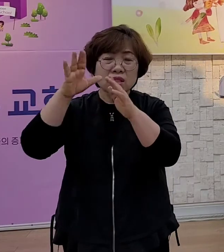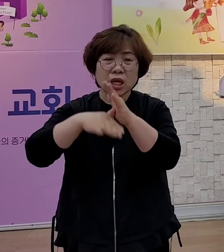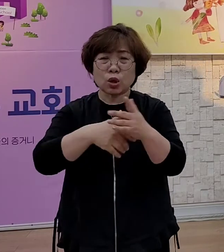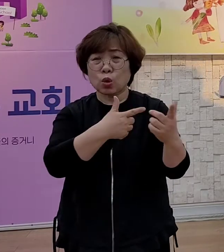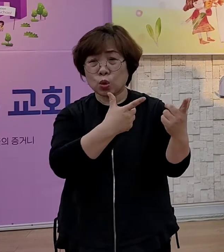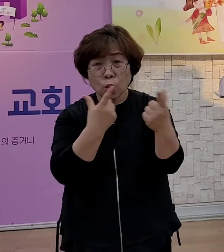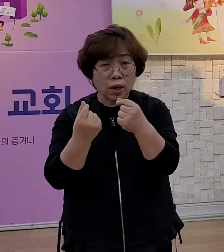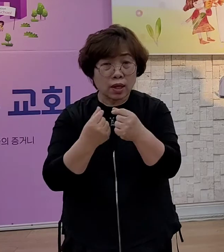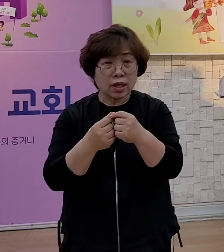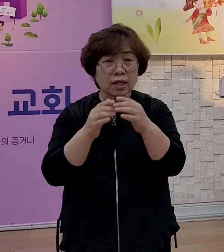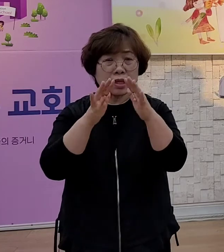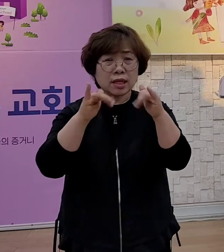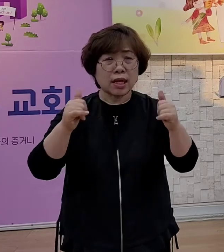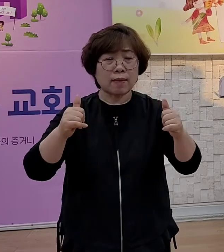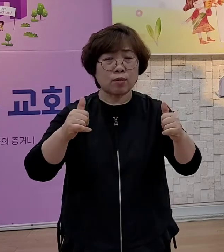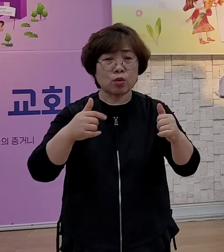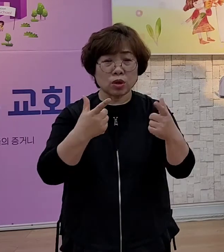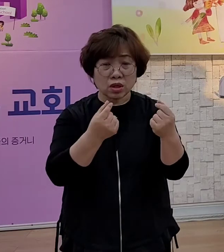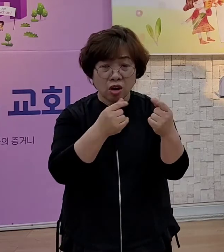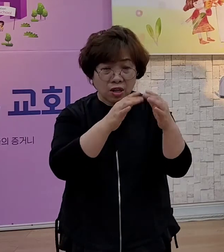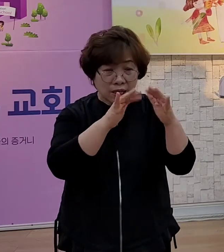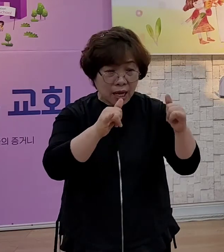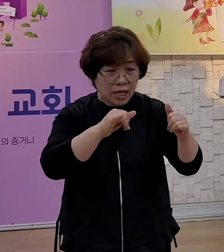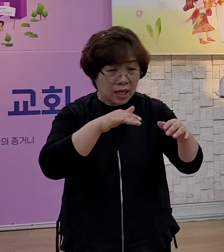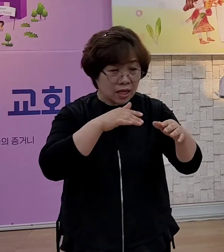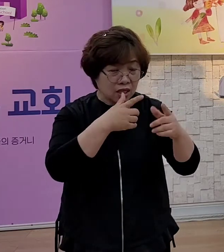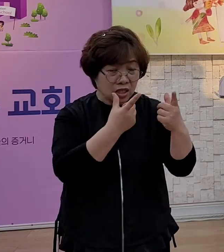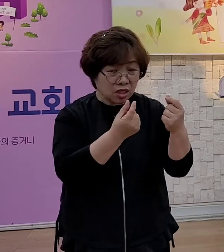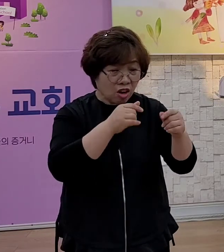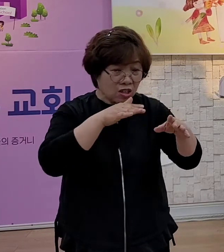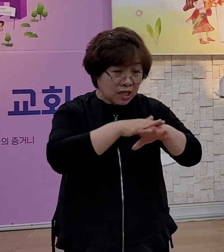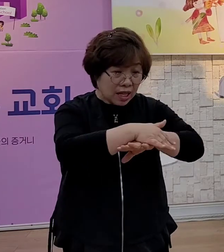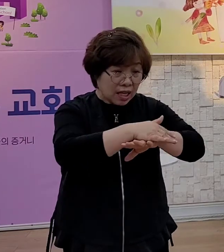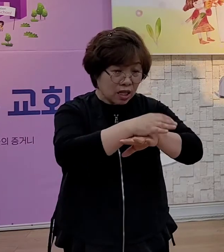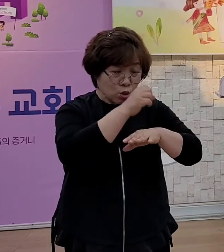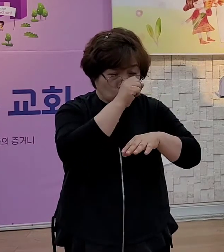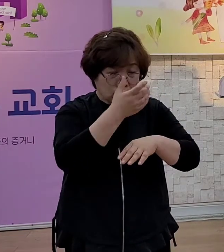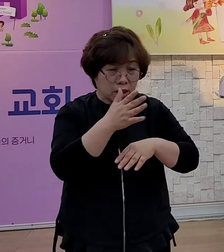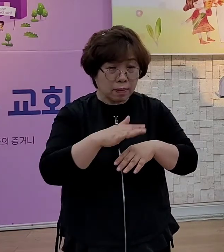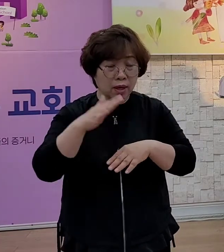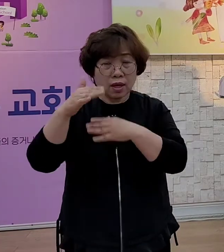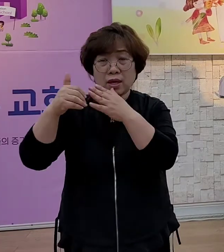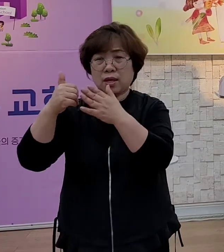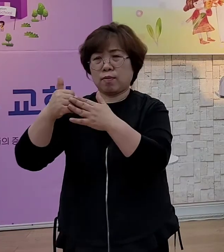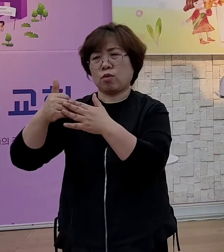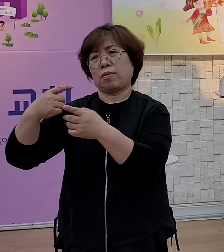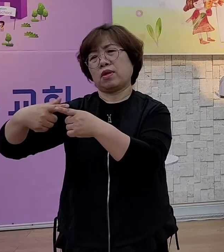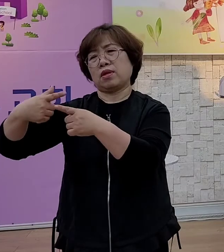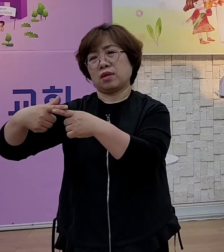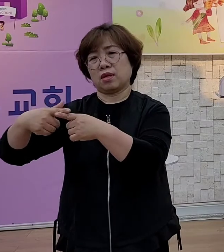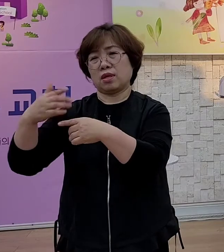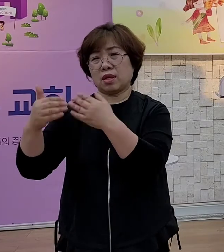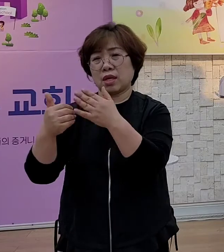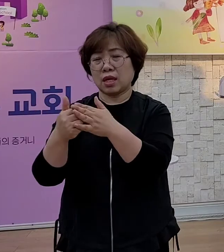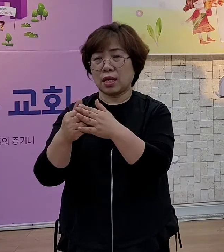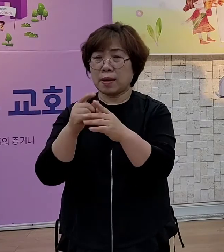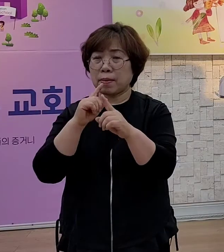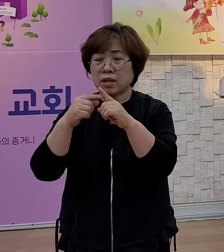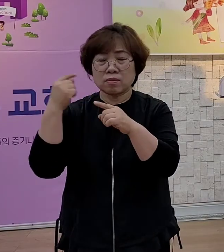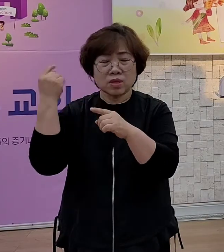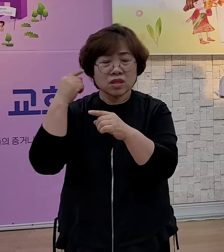사람도 그런 사람을 좋아하잖아요. 하나님의 말씀을 들을 때는 어떻게 들어야 될까요? 방금 제가 그랬잖아요. 개무시하는 것도